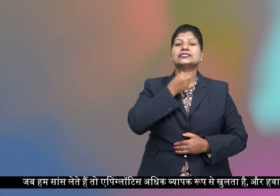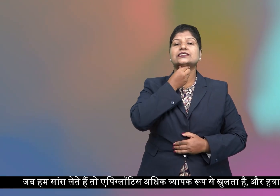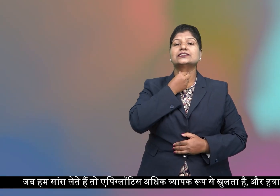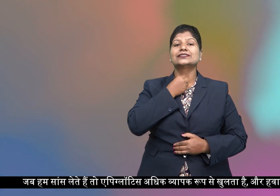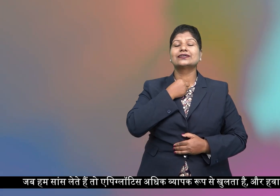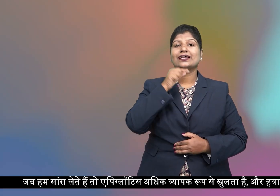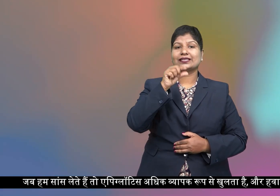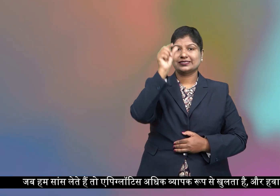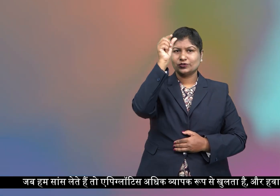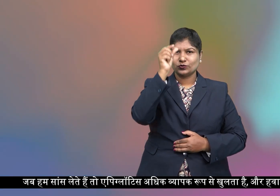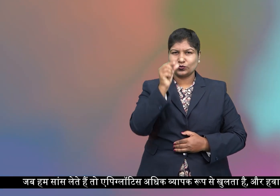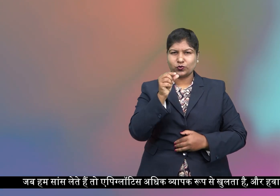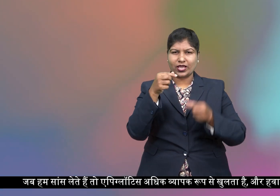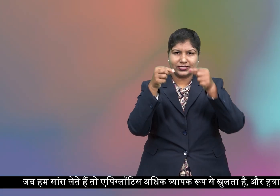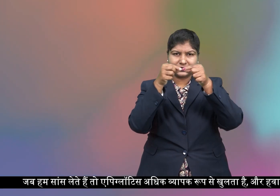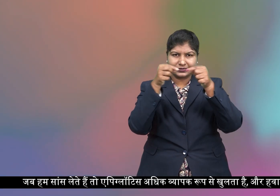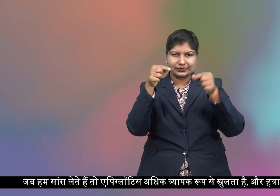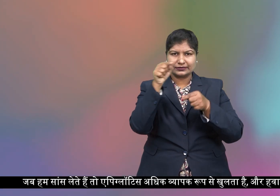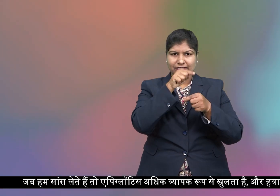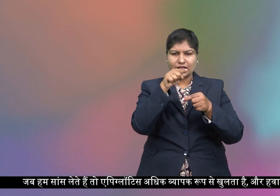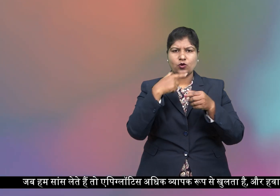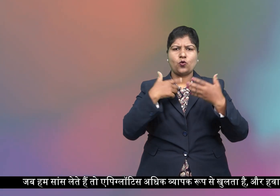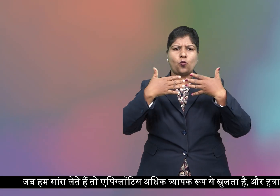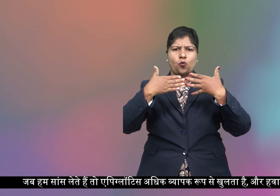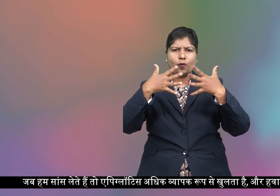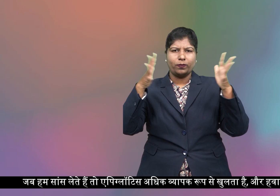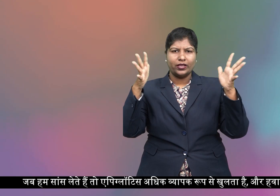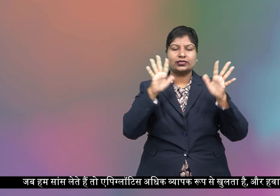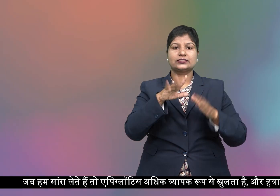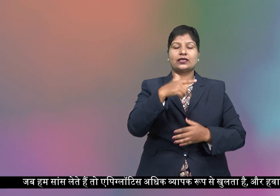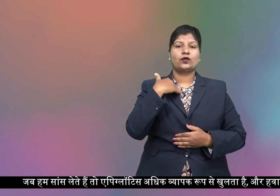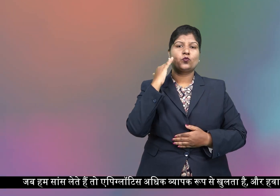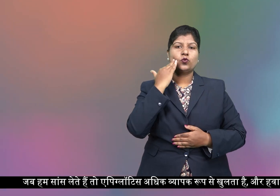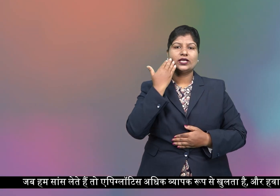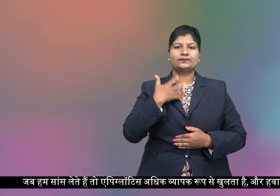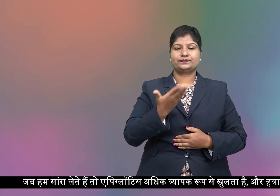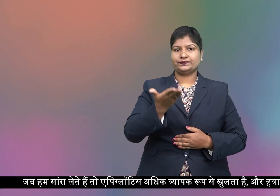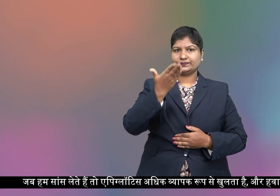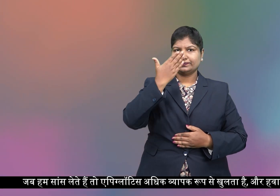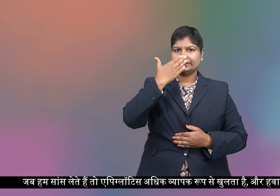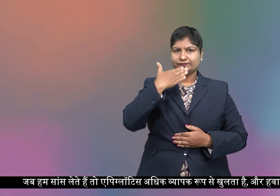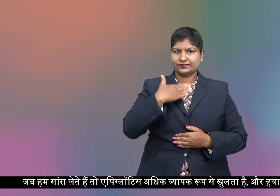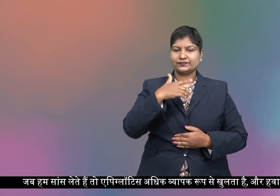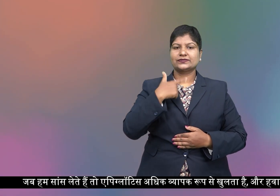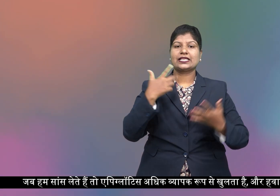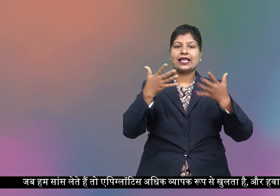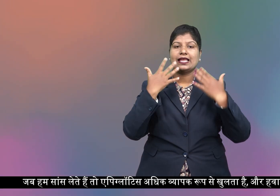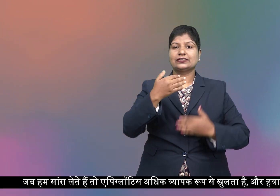सांस लेते हैं तो एपिग्लॉटिस अधिक व्यापक रूप से खुलता है